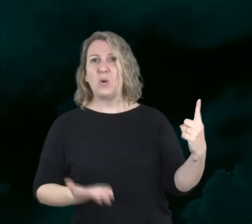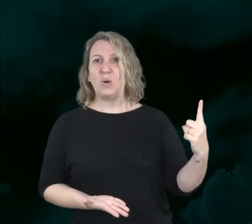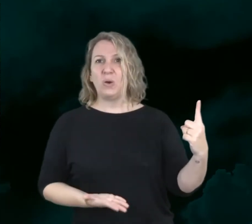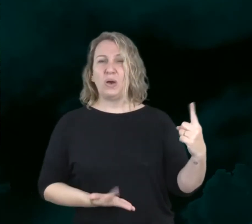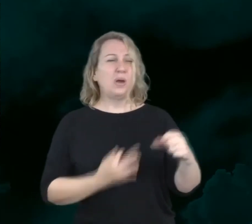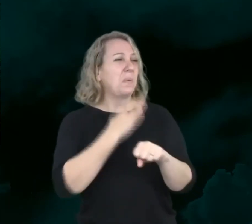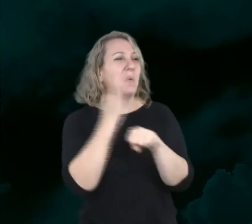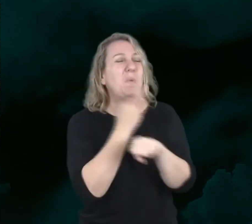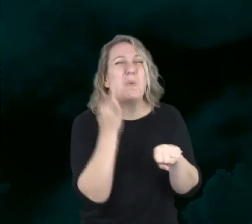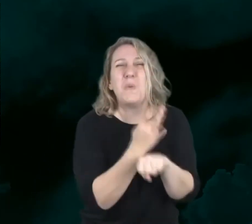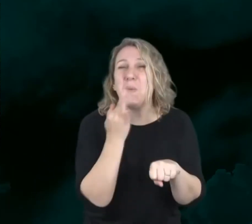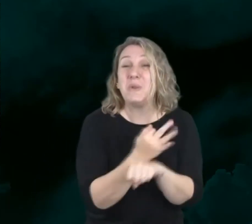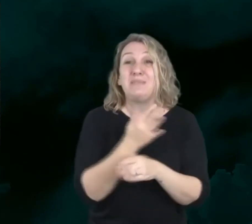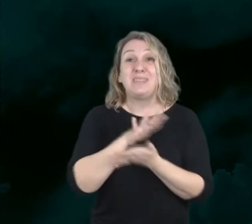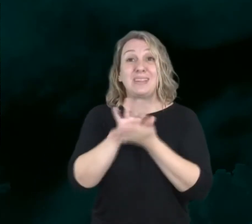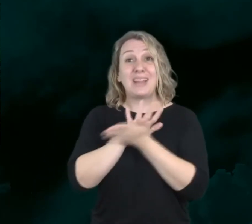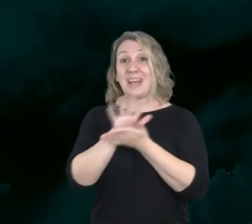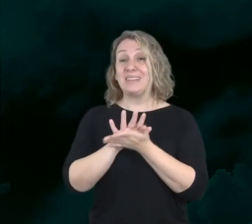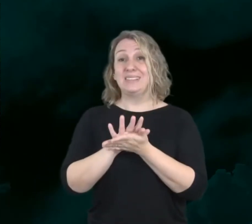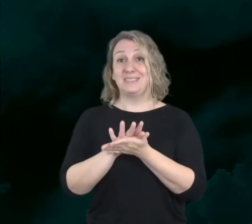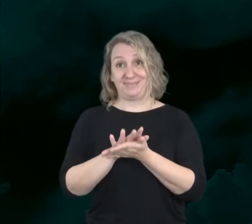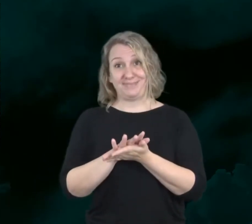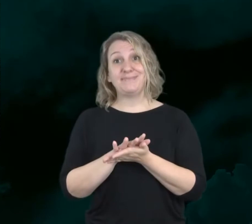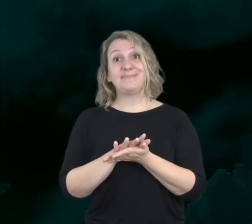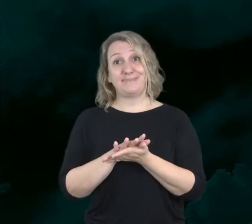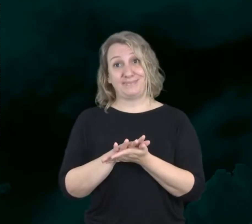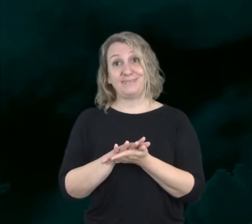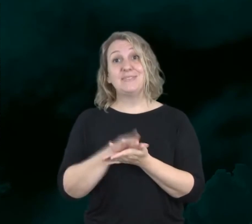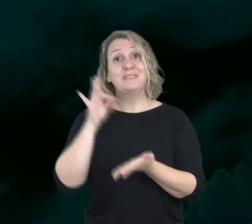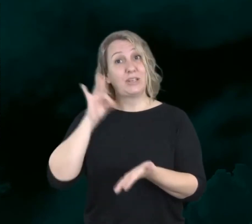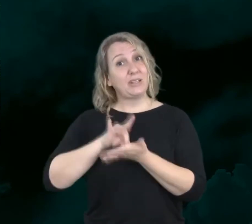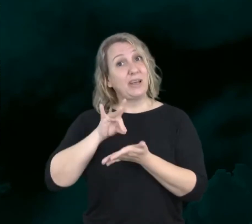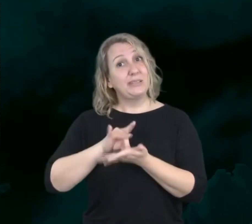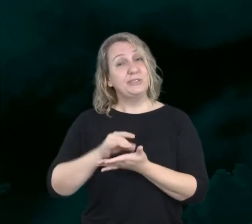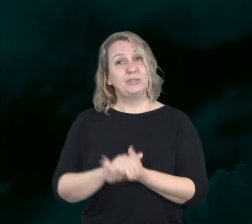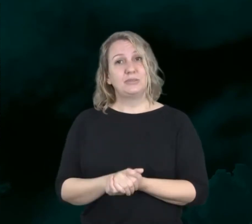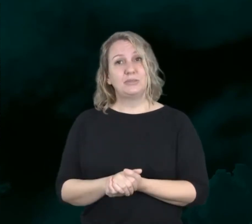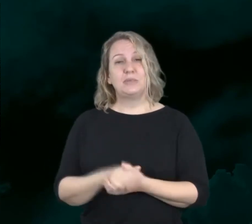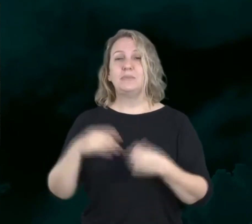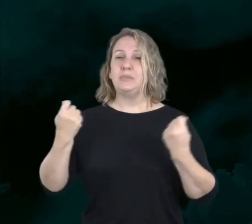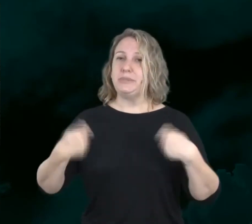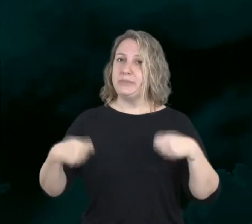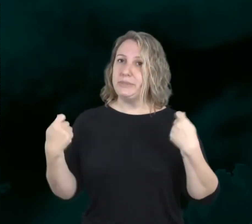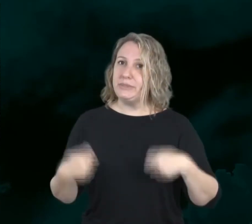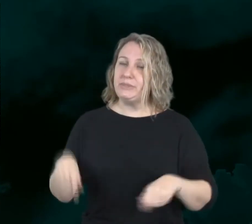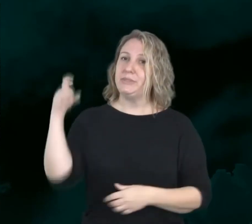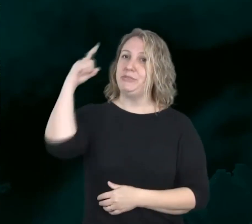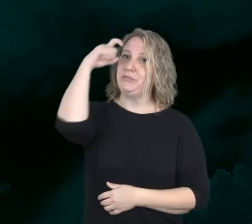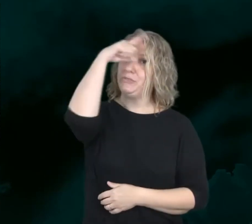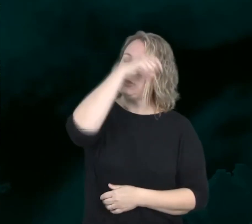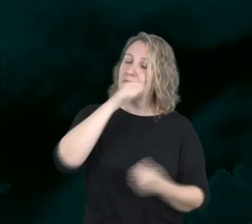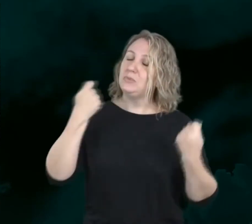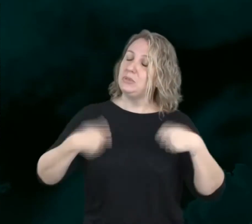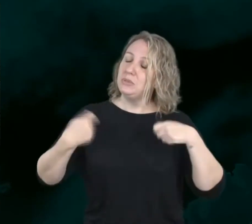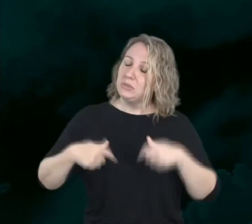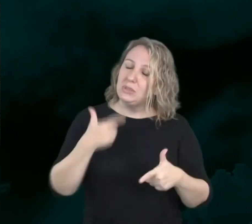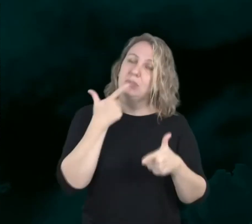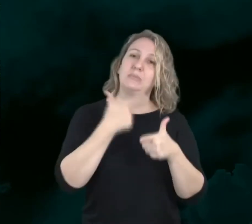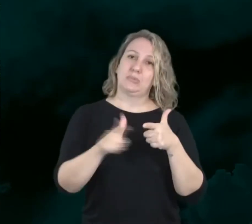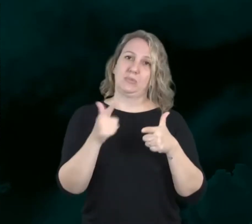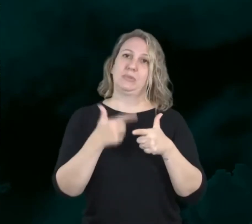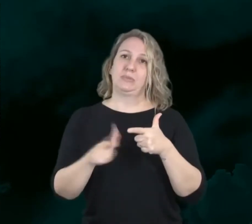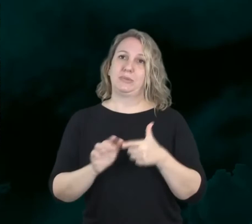muito menos ele será glorificado, ganhará o processo de glorificação. Portanto, irmãos, nós precisamos aprender a